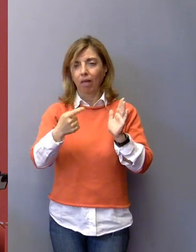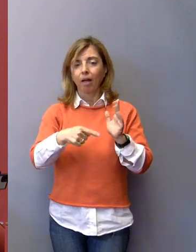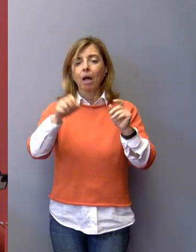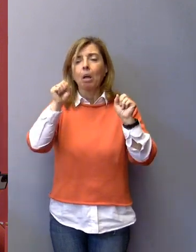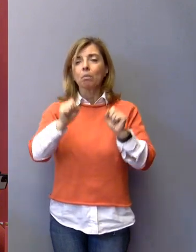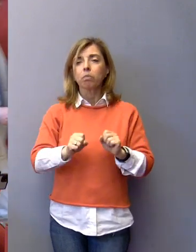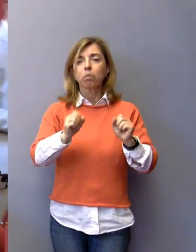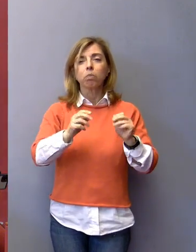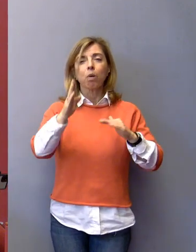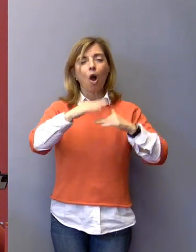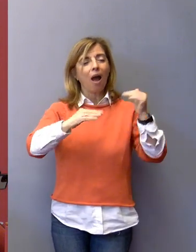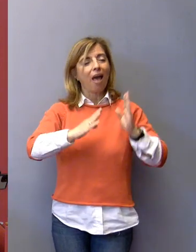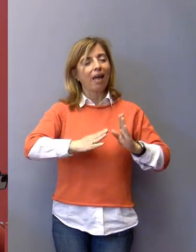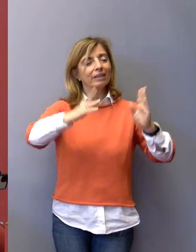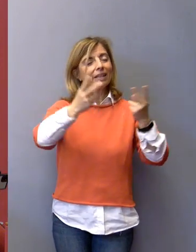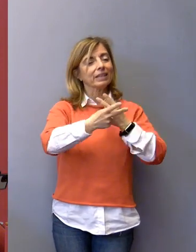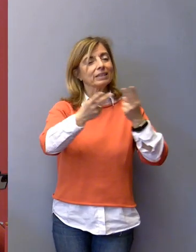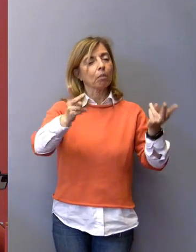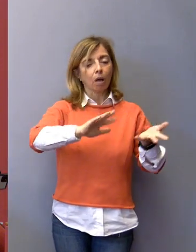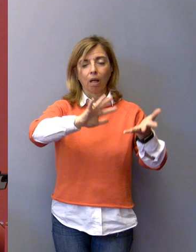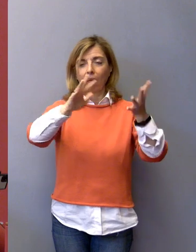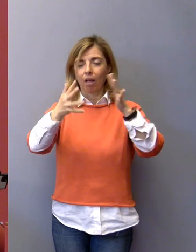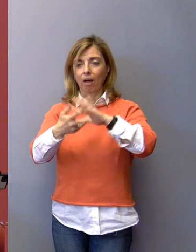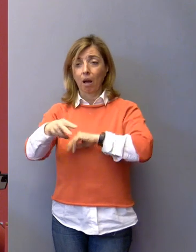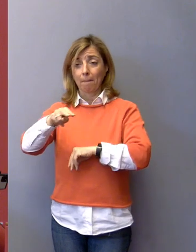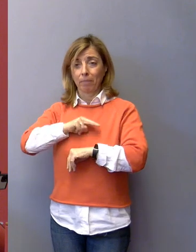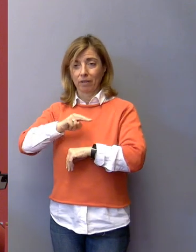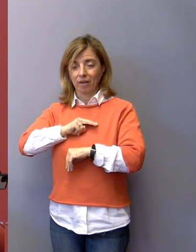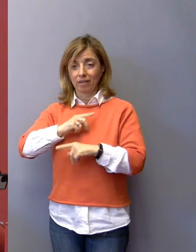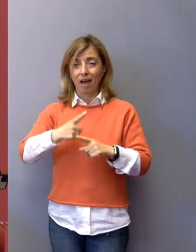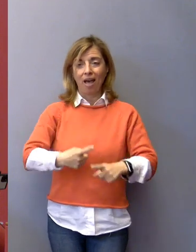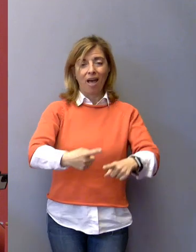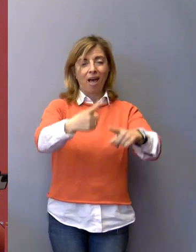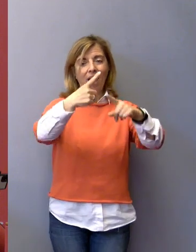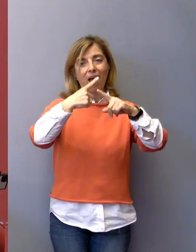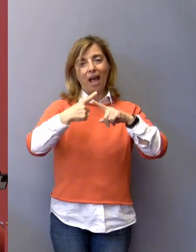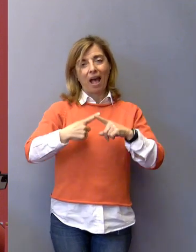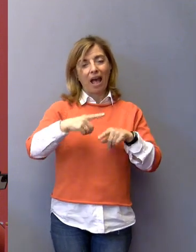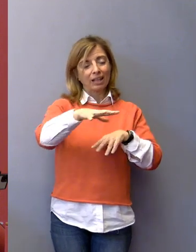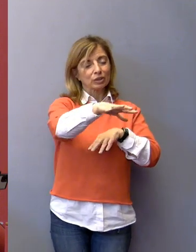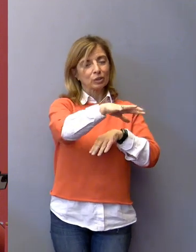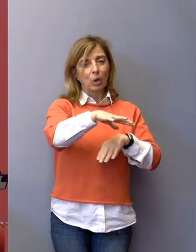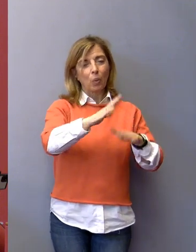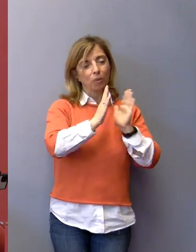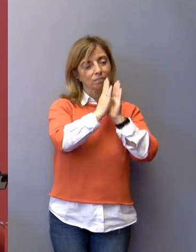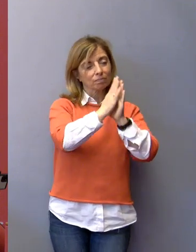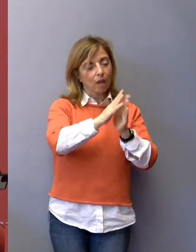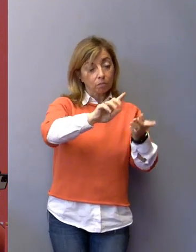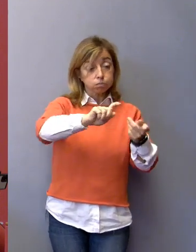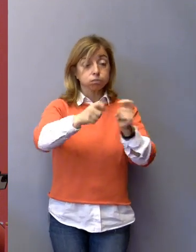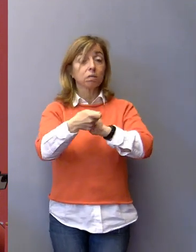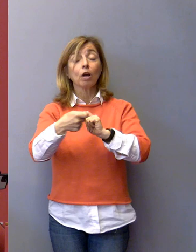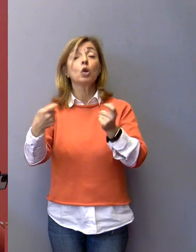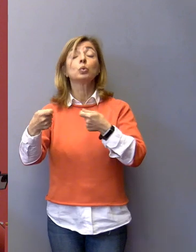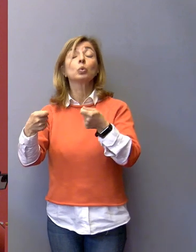l'edilizia pubblica in privato di trasformare ex luoghi di culto come per miracolo magari in supermercati